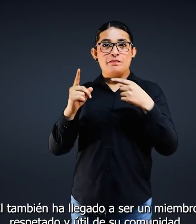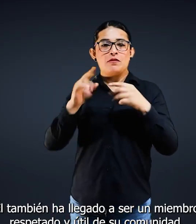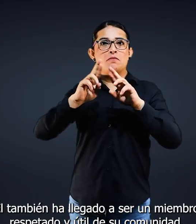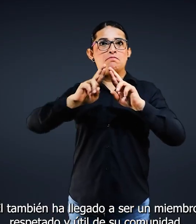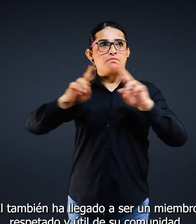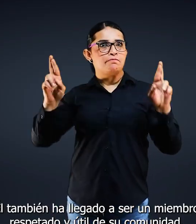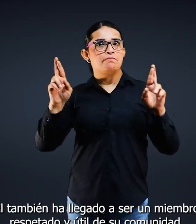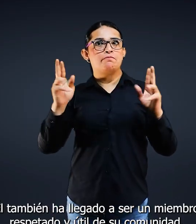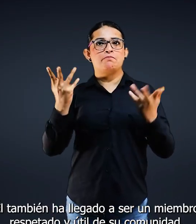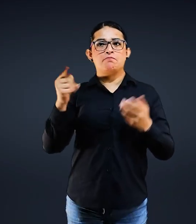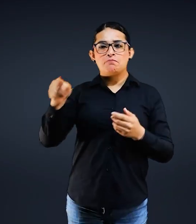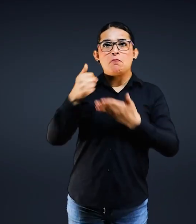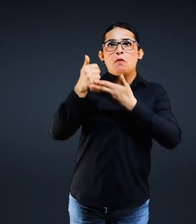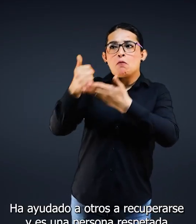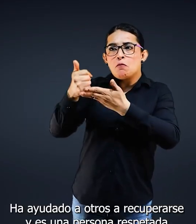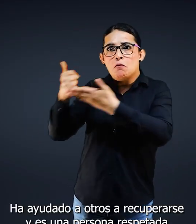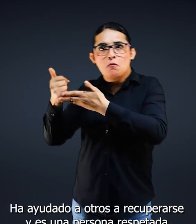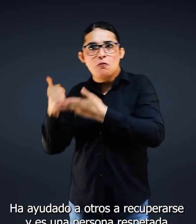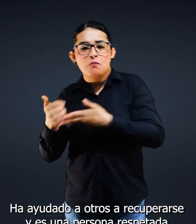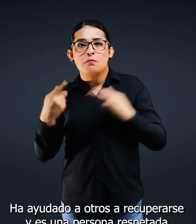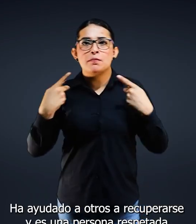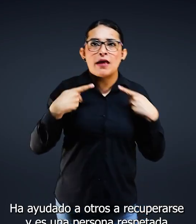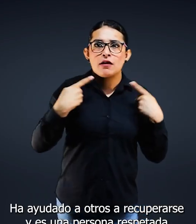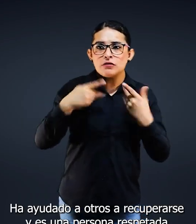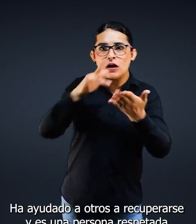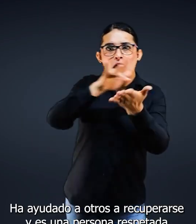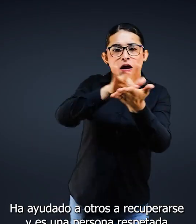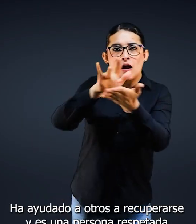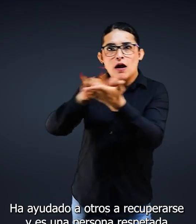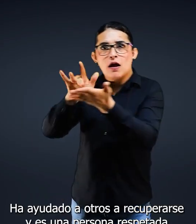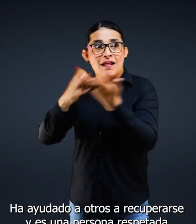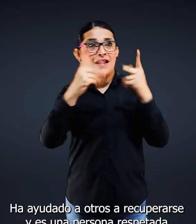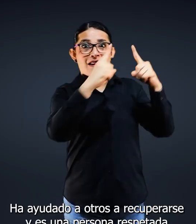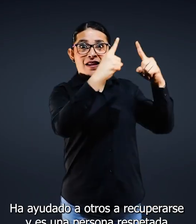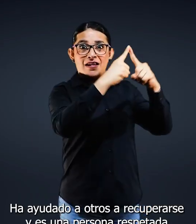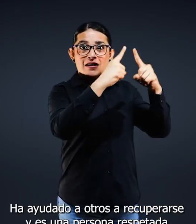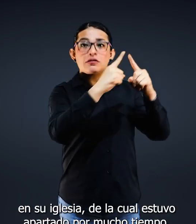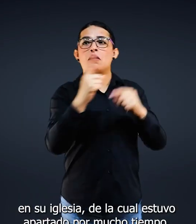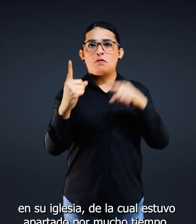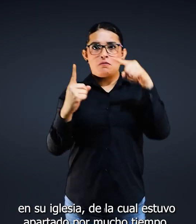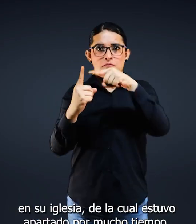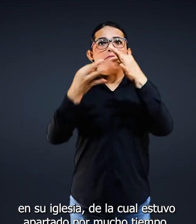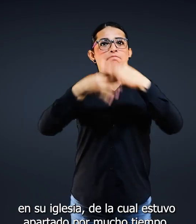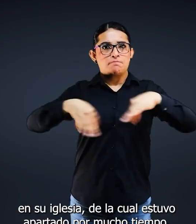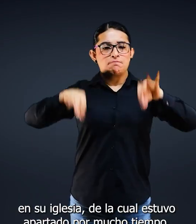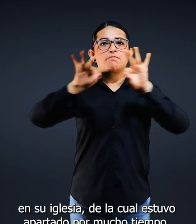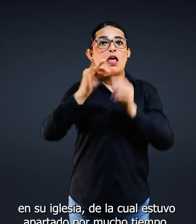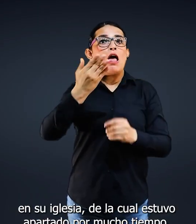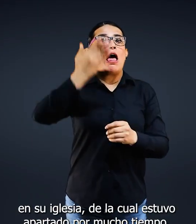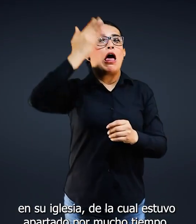y útil de su comunidad. Ha ayudado a otros a recuperarse y es una persona respetada en su iglesia, de la cual estuvo apartado